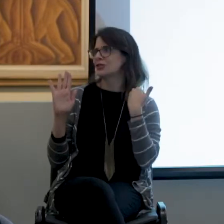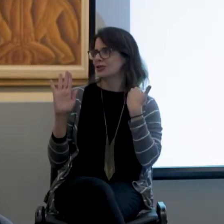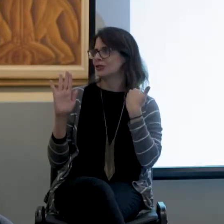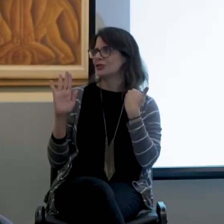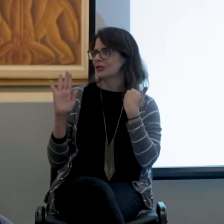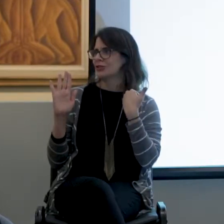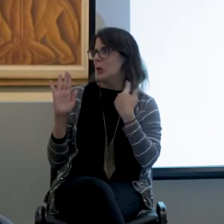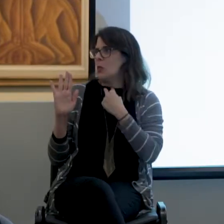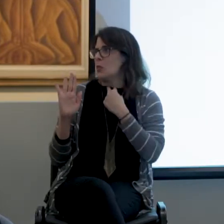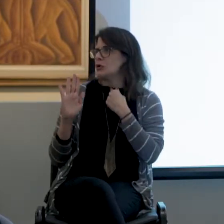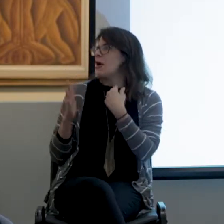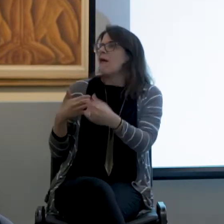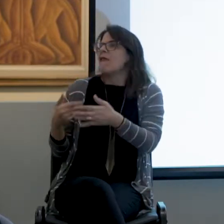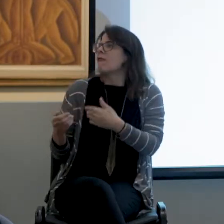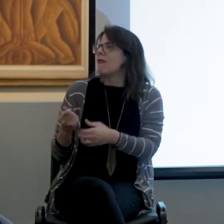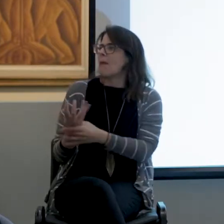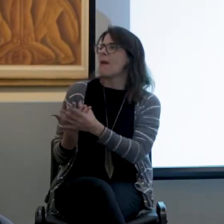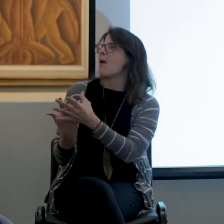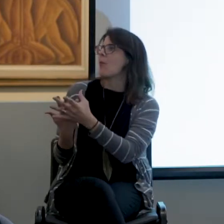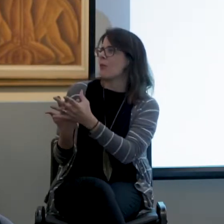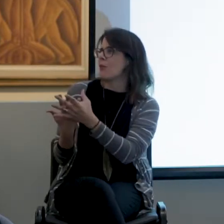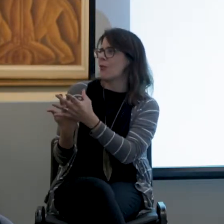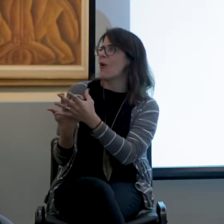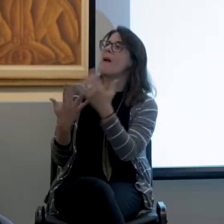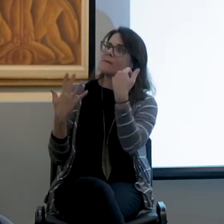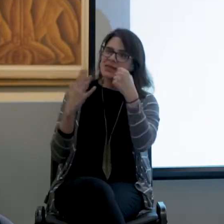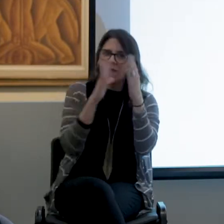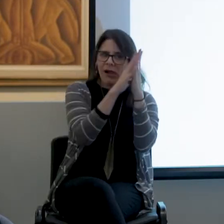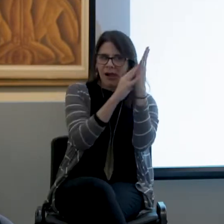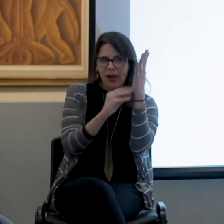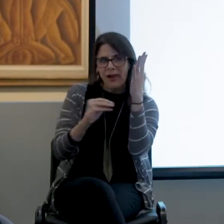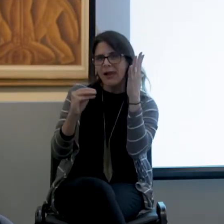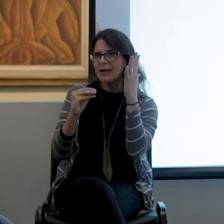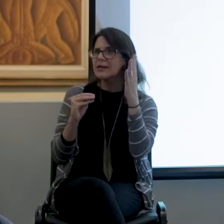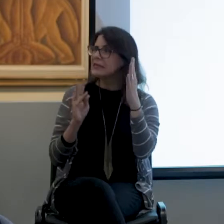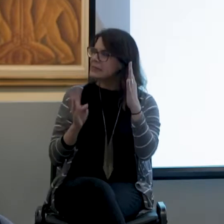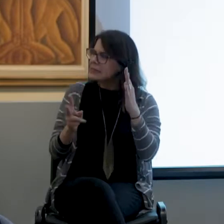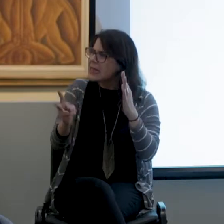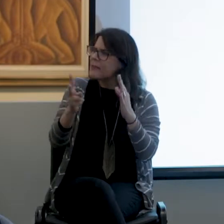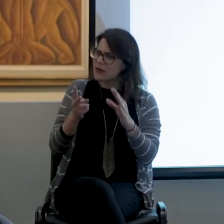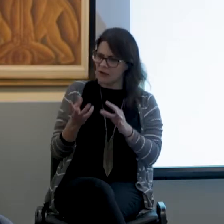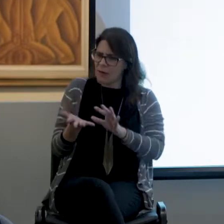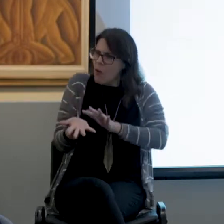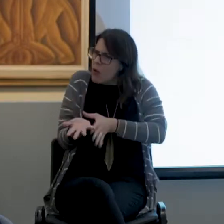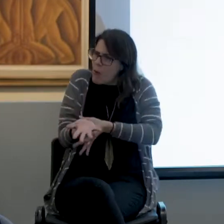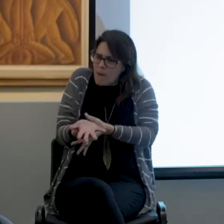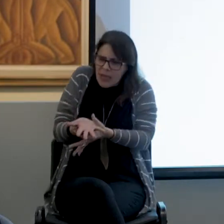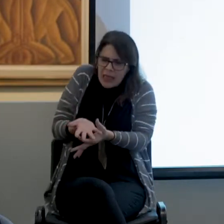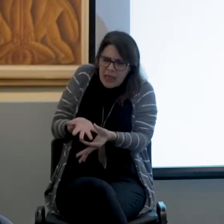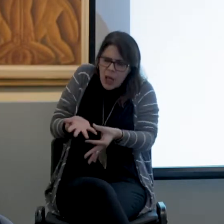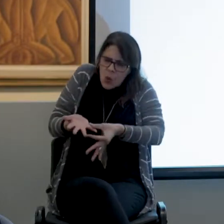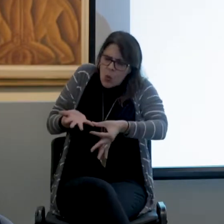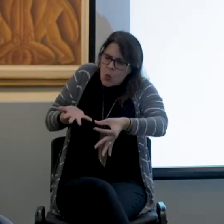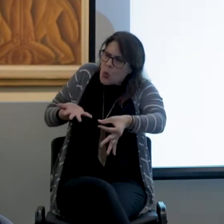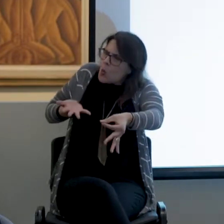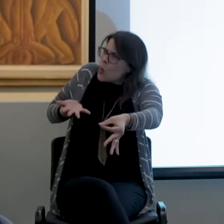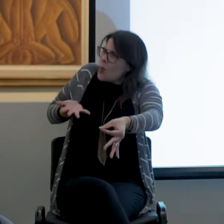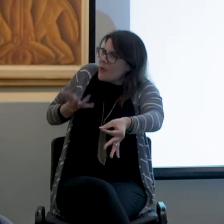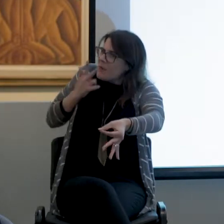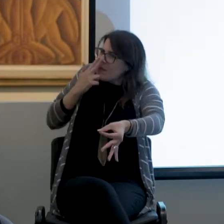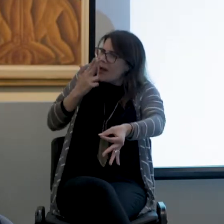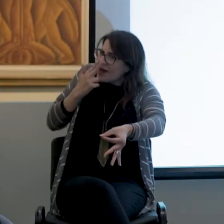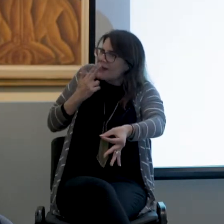e tal, ou imitações, né? As mãos são sempre compridas, né? Imensas, né? A ideia de que a mão